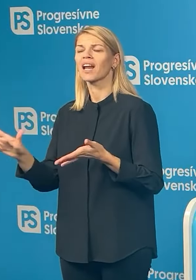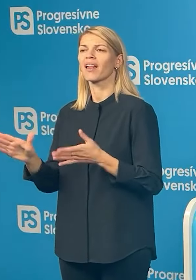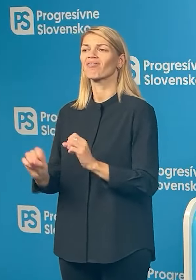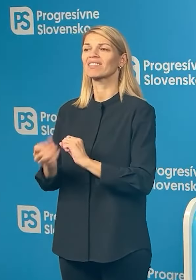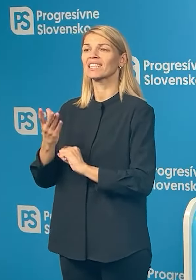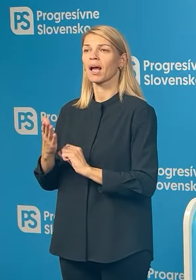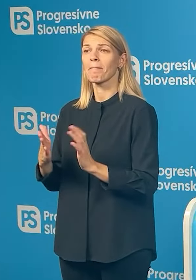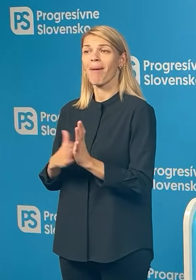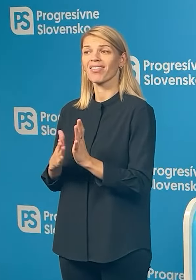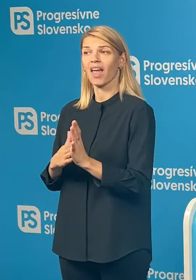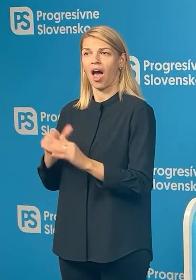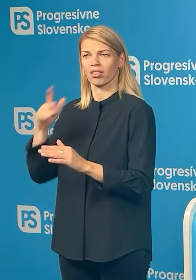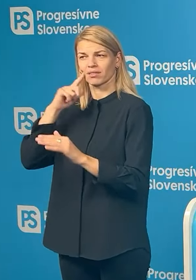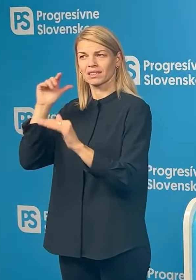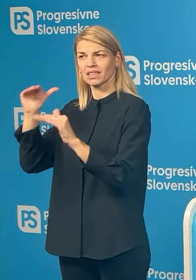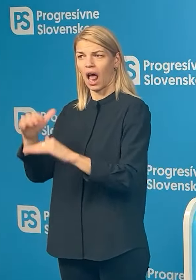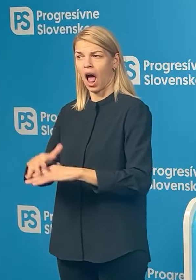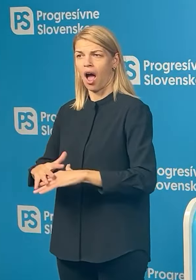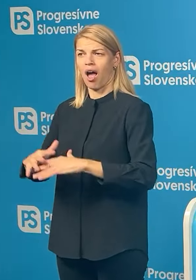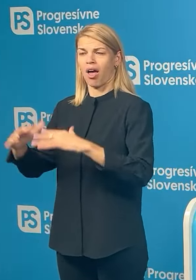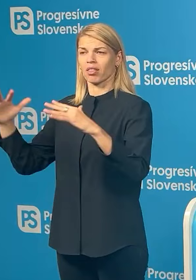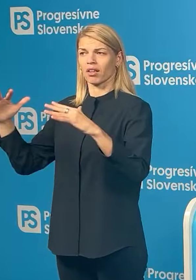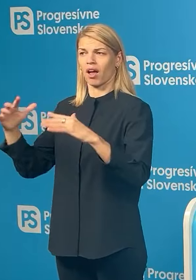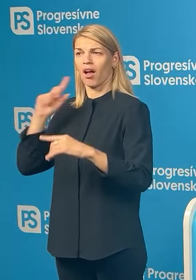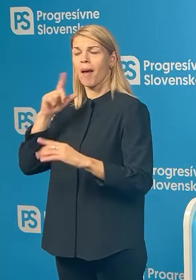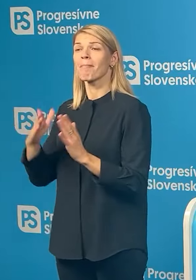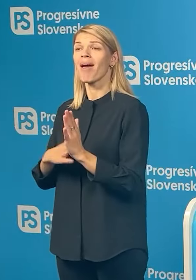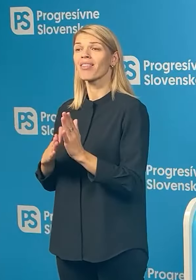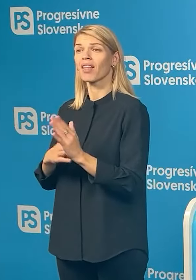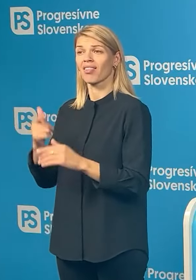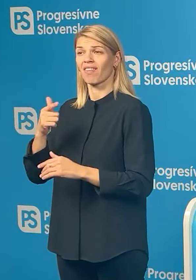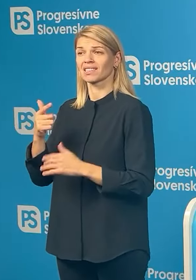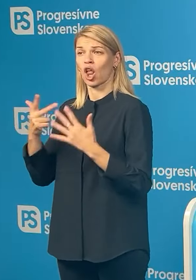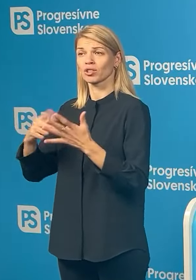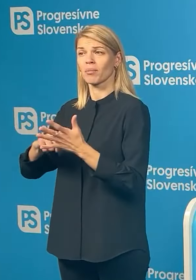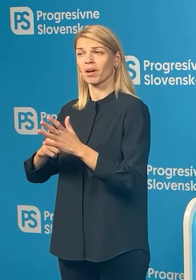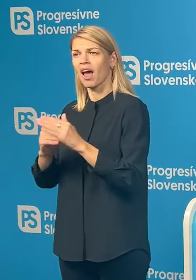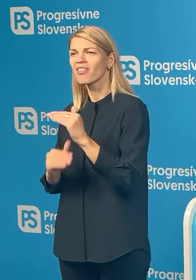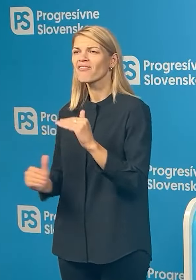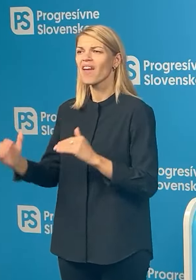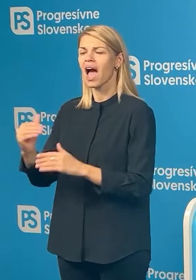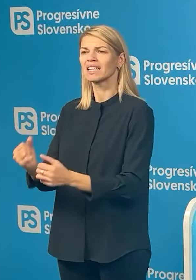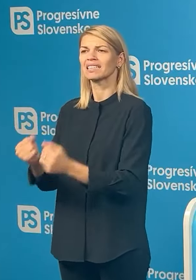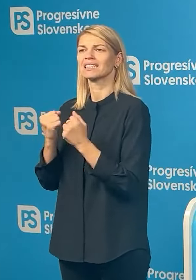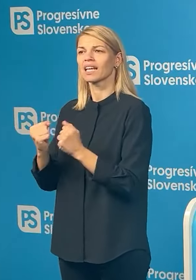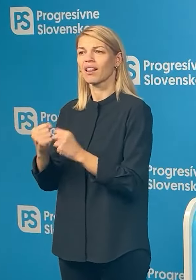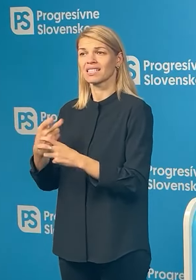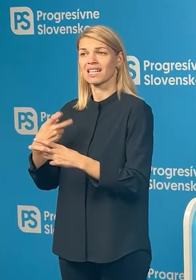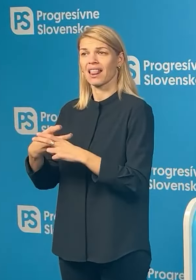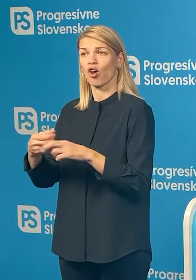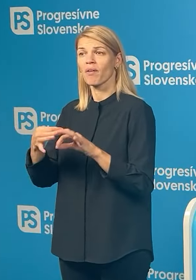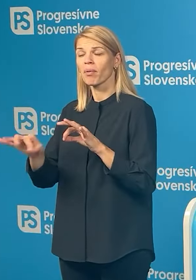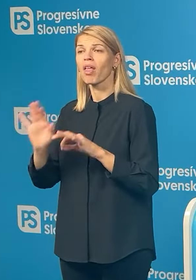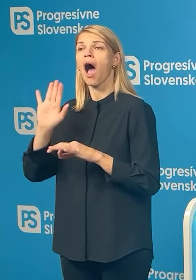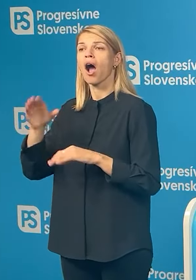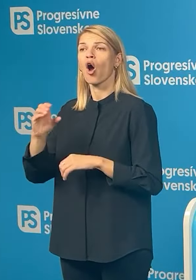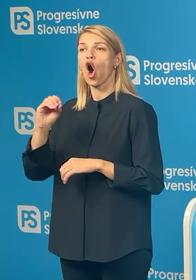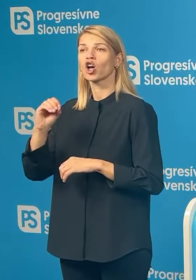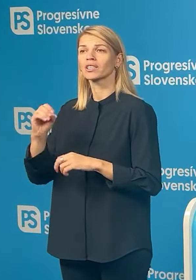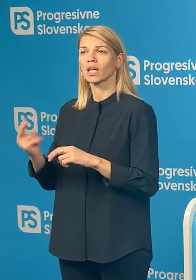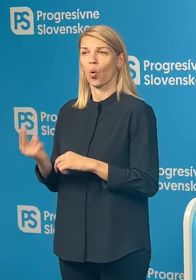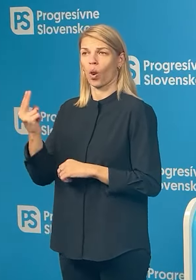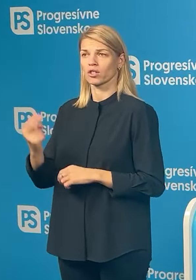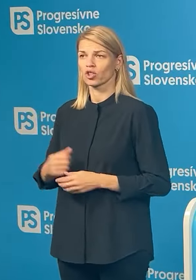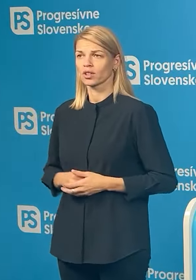na skládkach, keďže ako isto viete, metán je až 28-násobne silnejší skleníkový plyn v porovnaní s oxidom uhličitým.